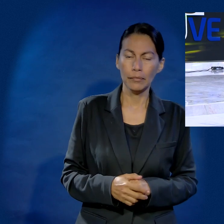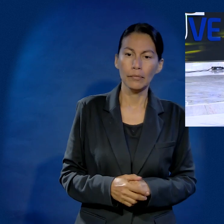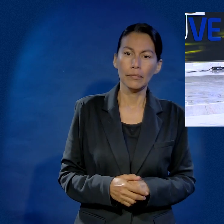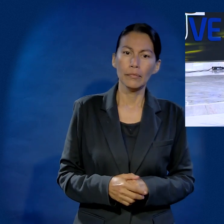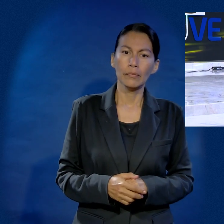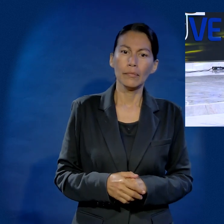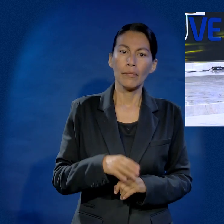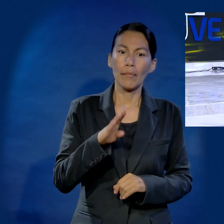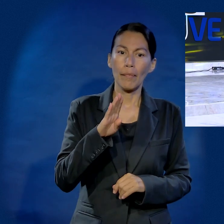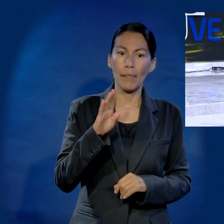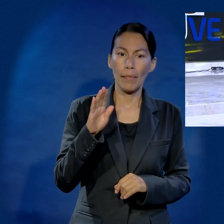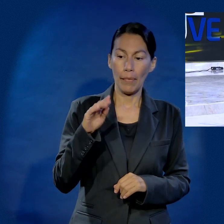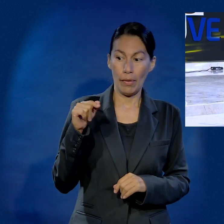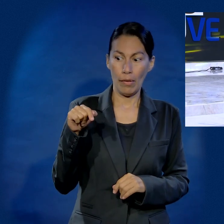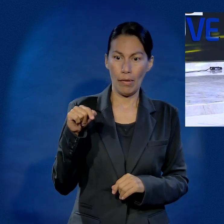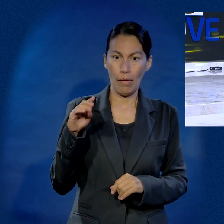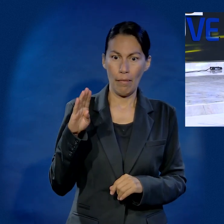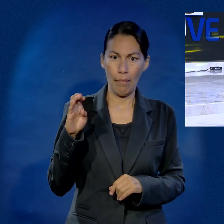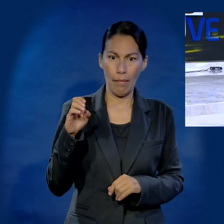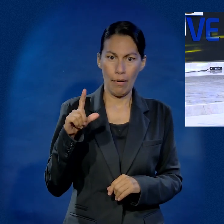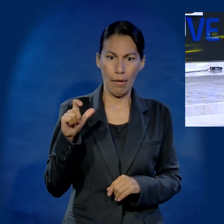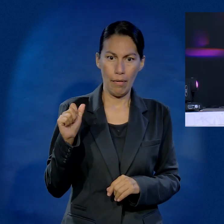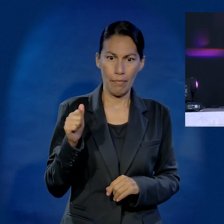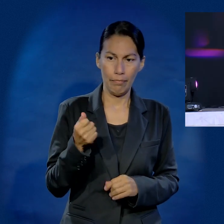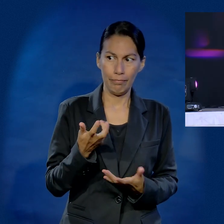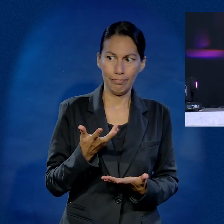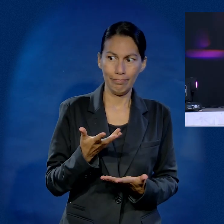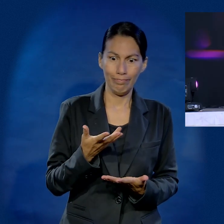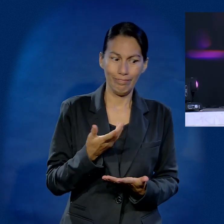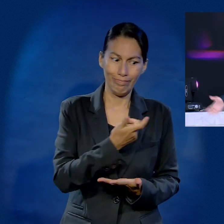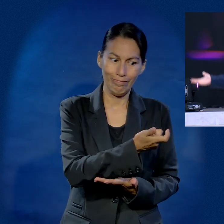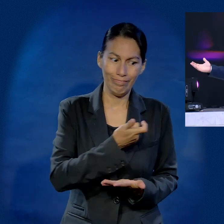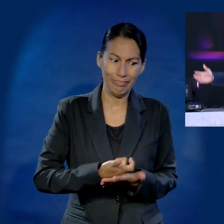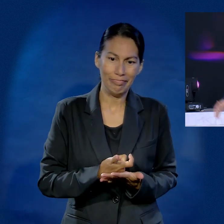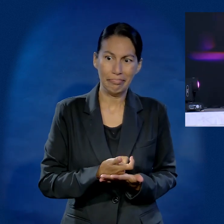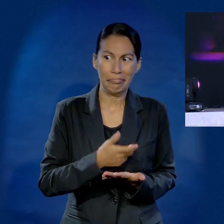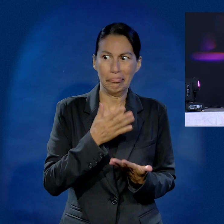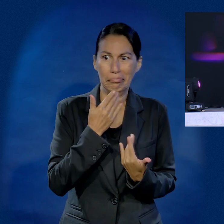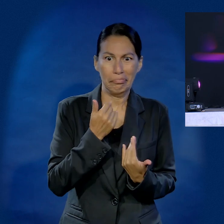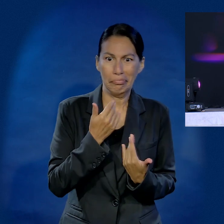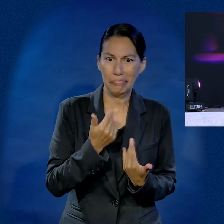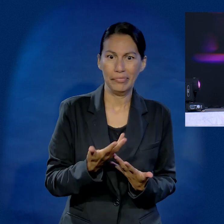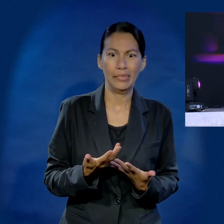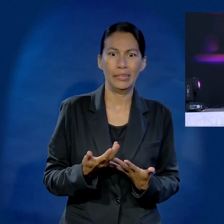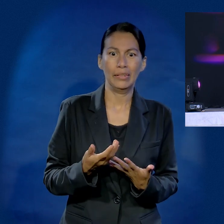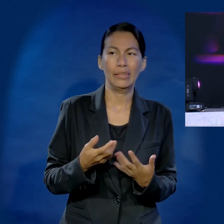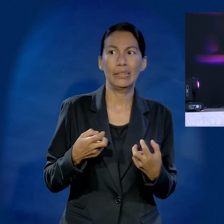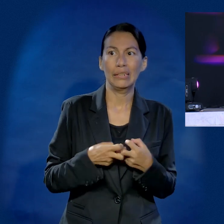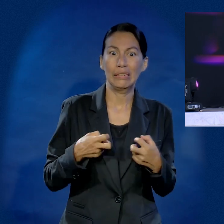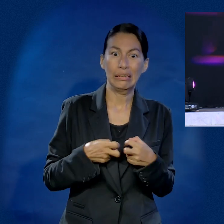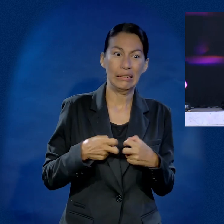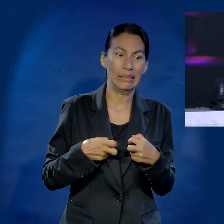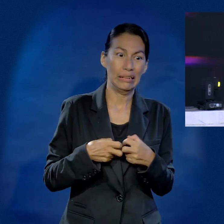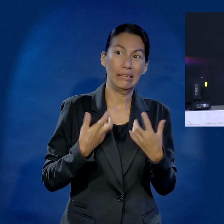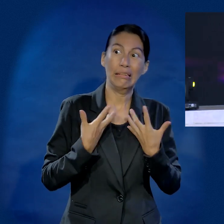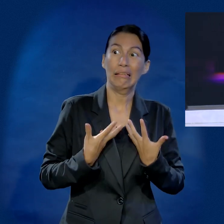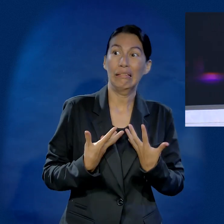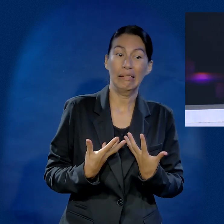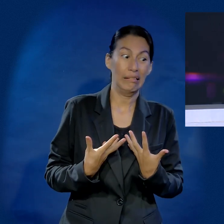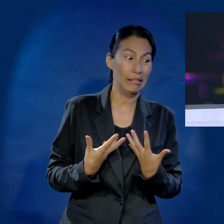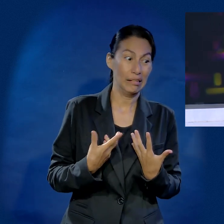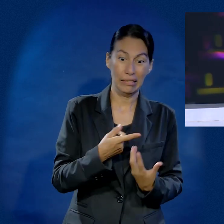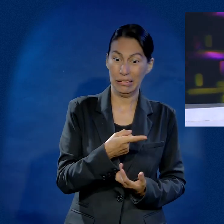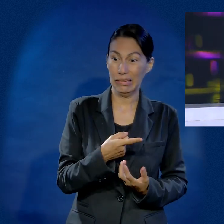de esta mañana. Balaam dice, ¿qué voy a hacer? Ya no tengo recompensa. Y Balac desesperado,